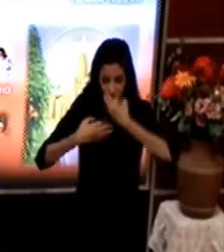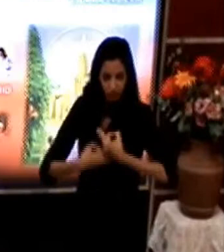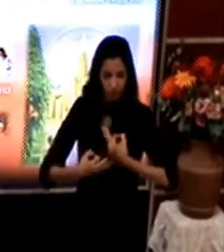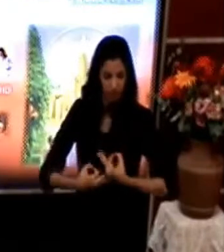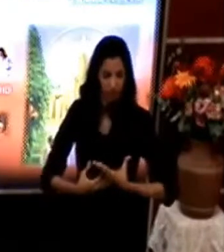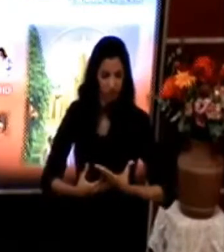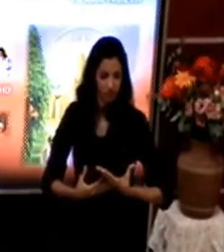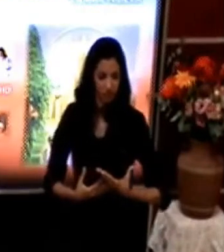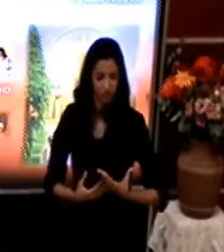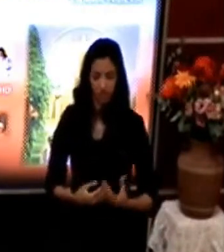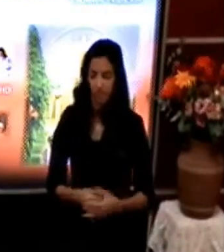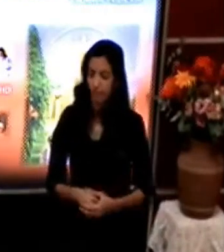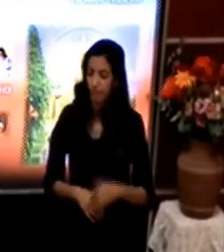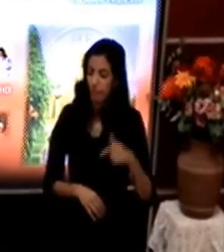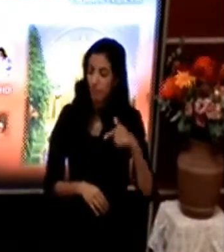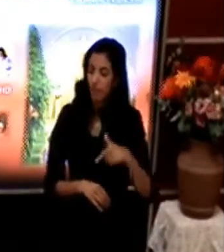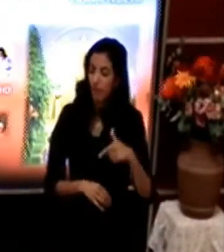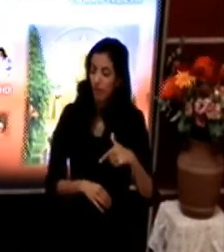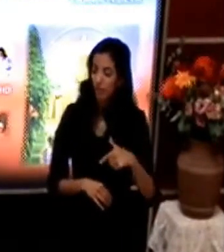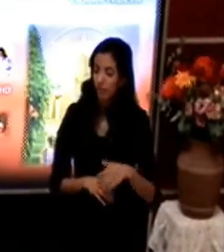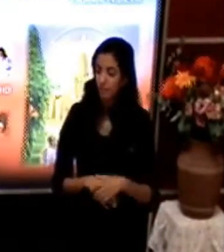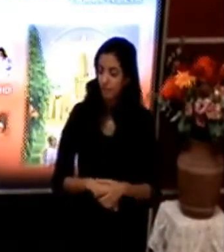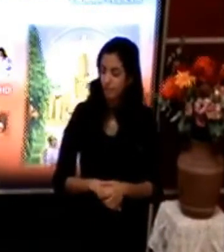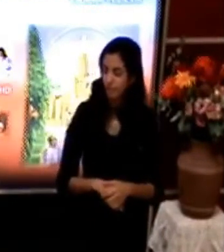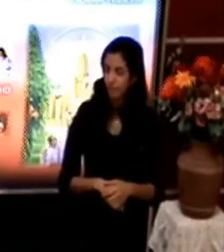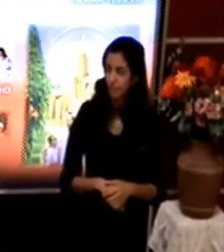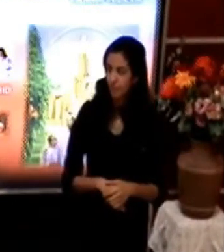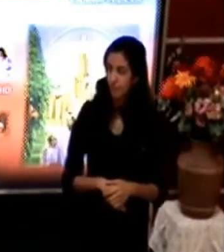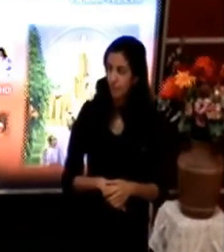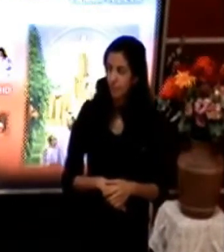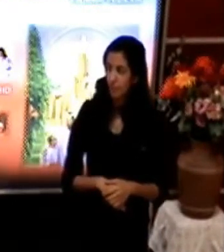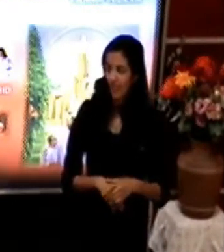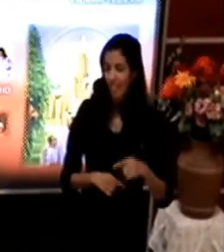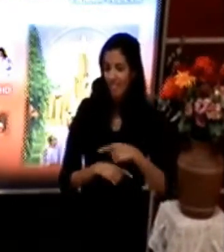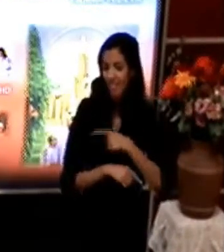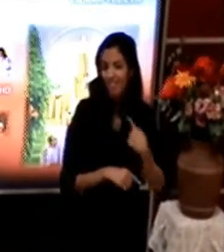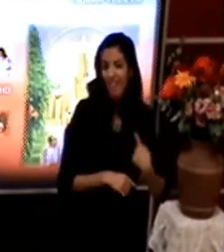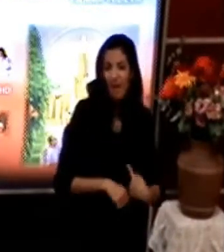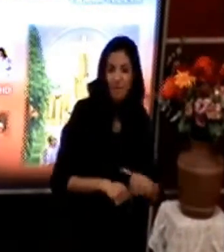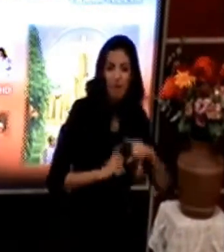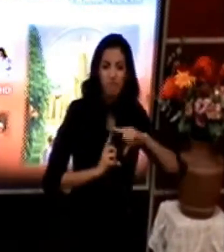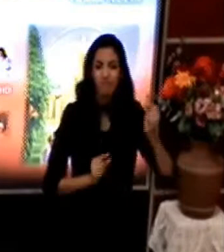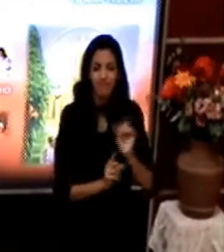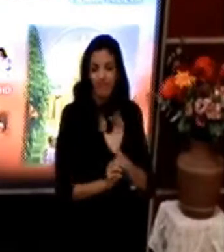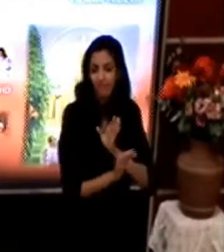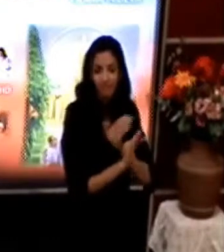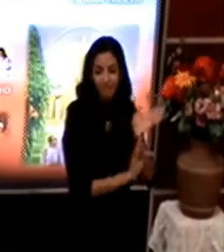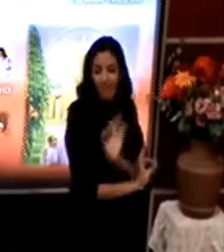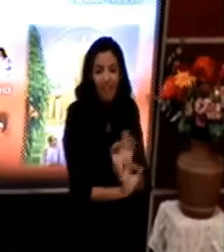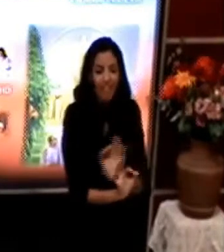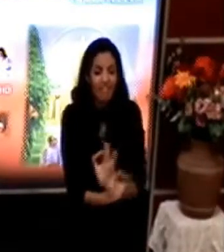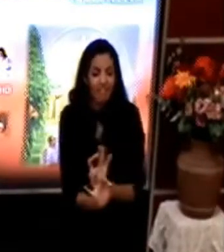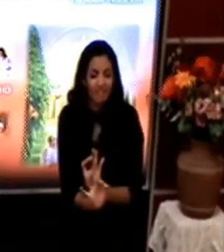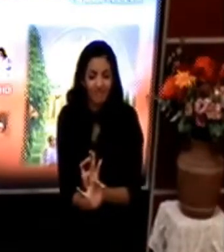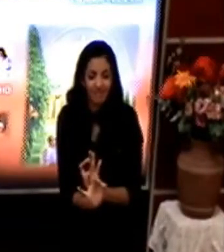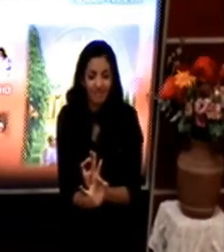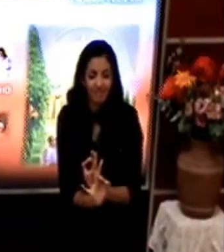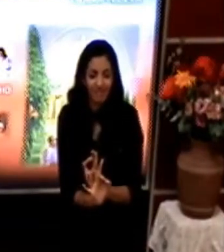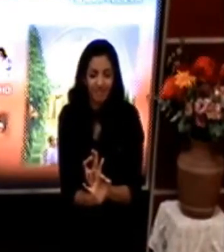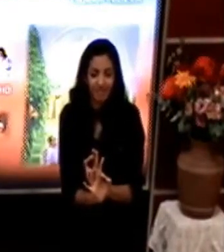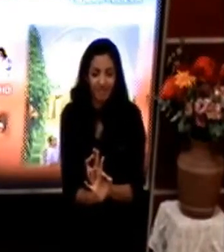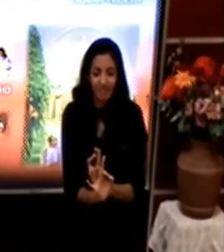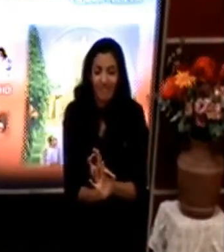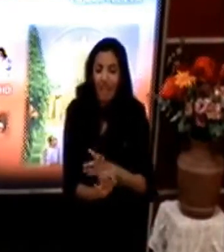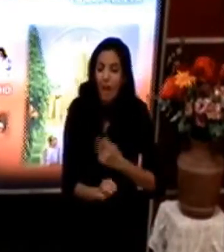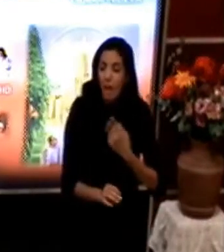bien, hoy tenemos, no vamos a ir al Japón, ni a la China, ni a Australia, ¿verdad? Donde está